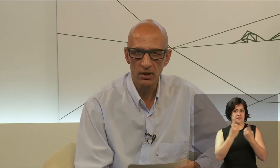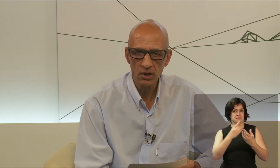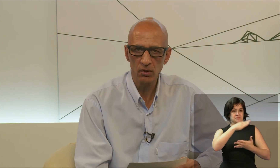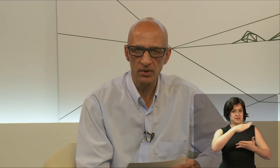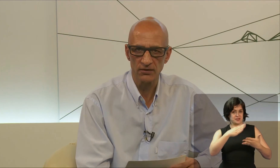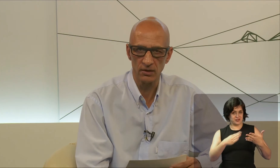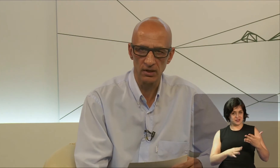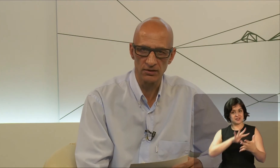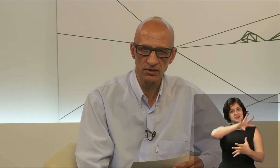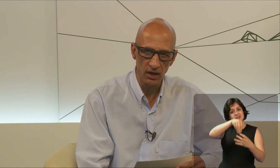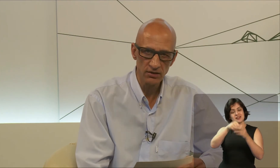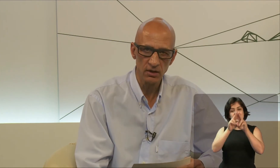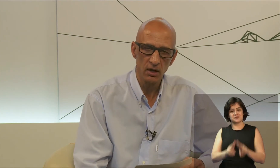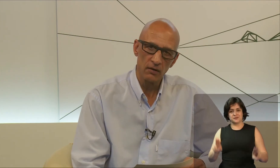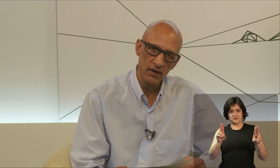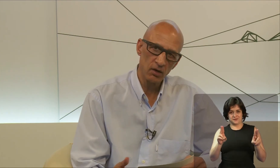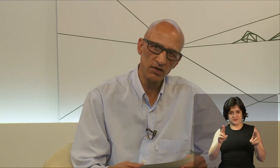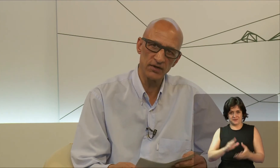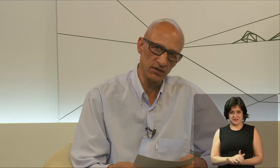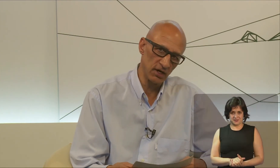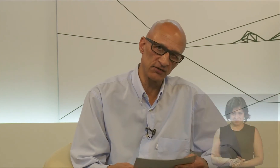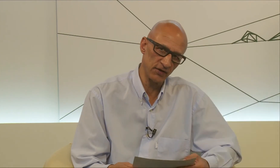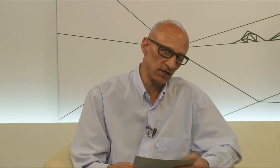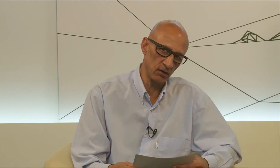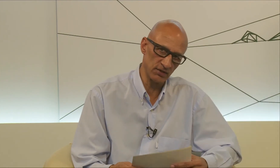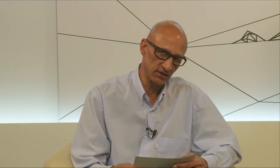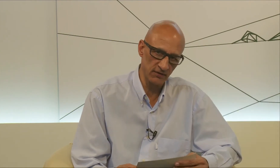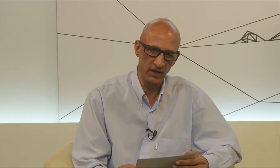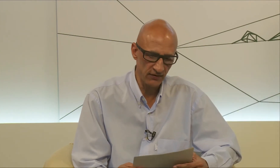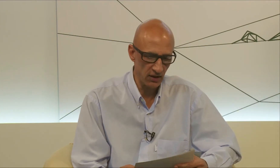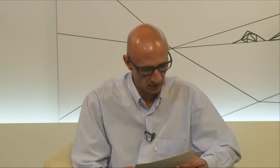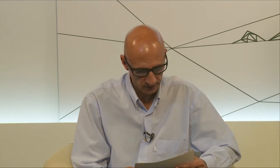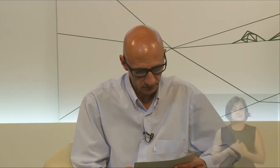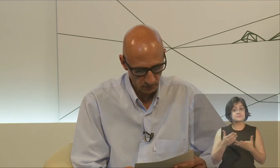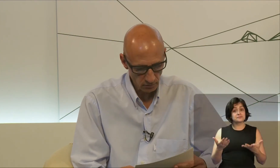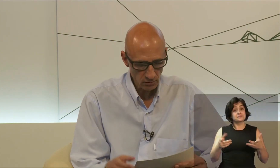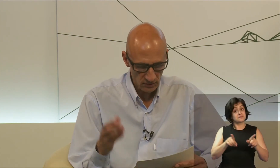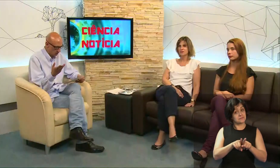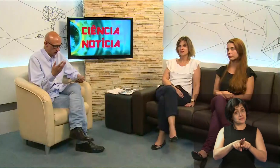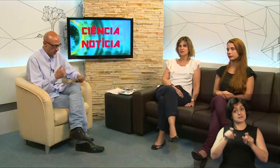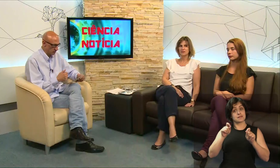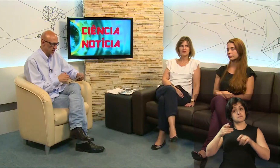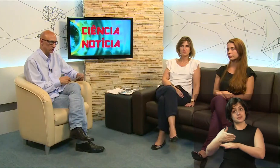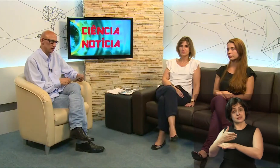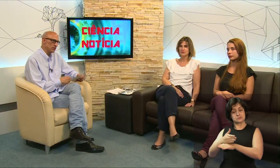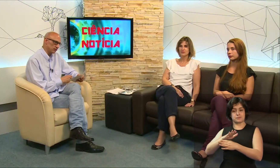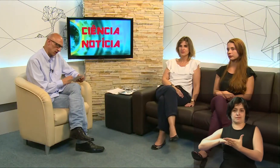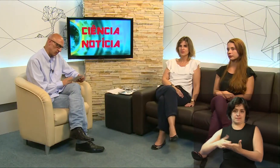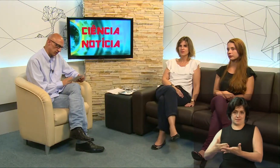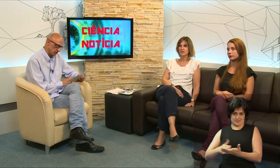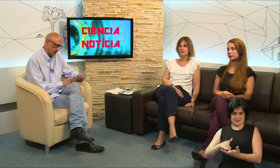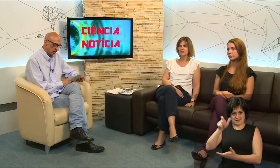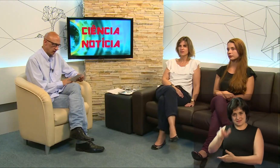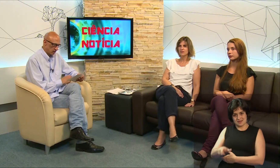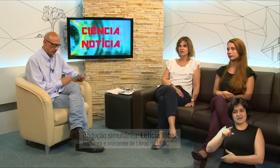Língua Brasileira de Sinais da Universidade Federal de Santa Catarina. Também temos aqui como intérprete a